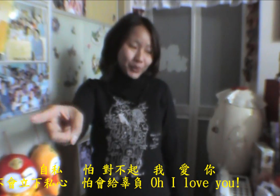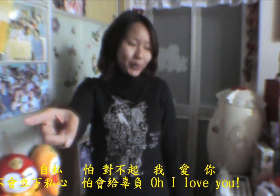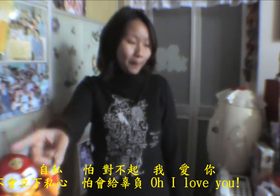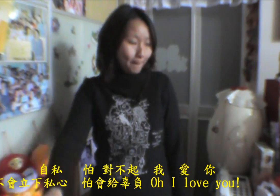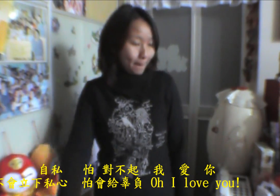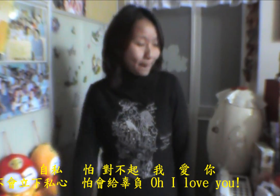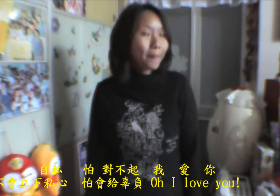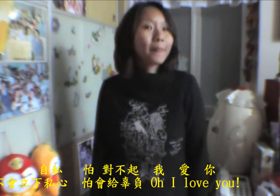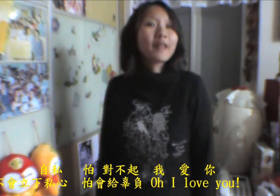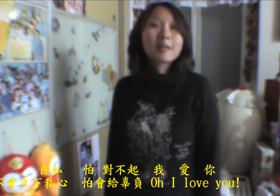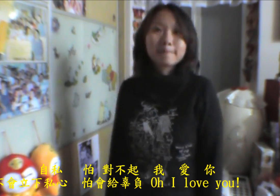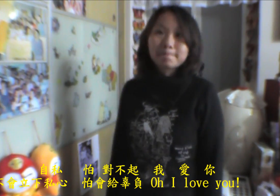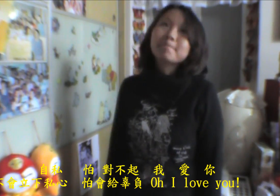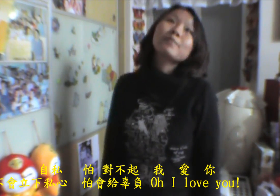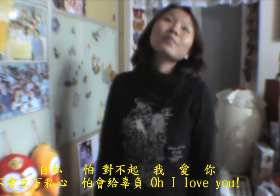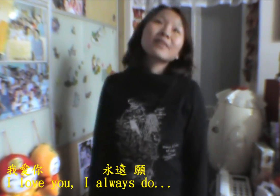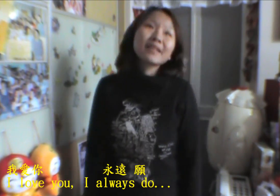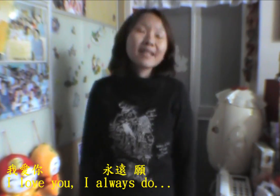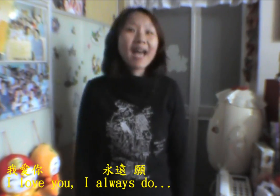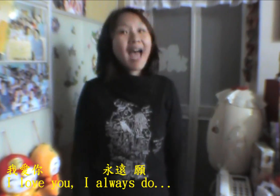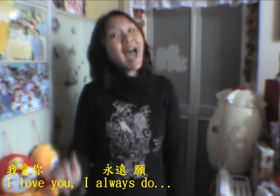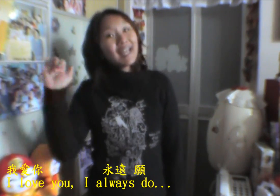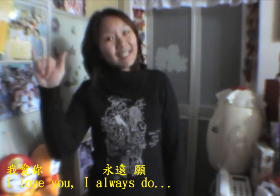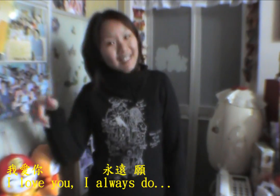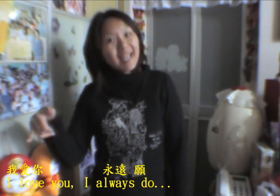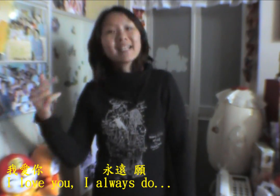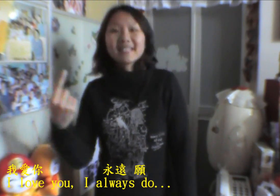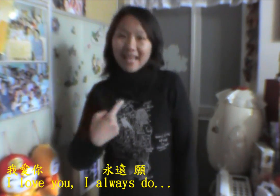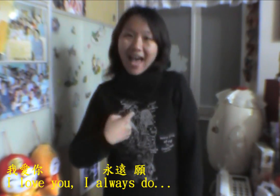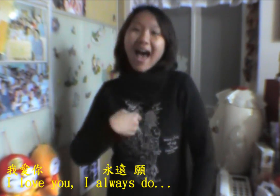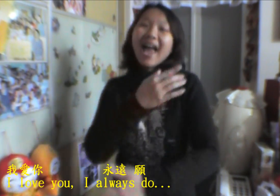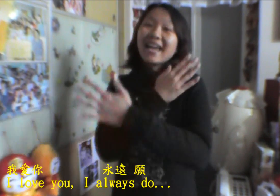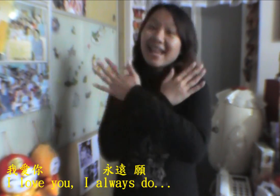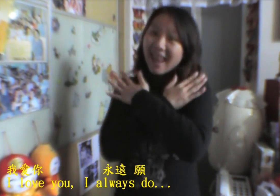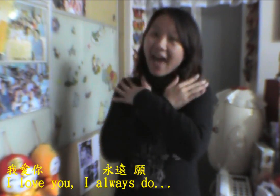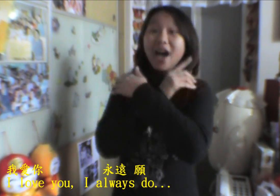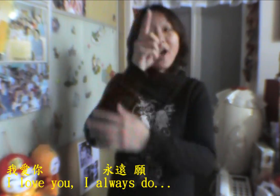you, yes I love you。